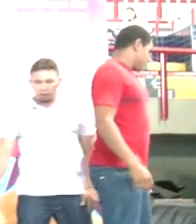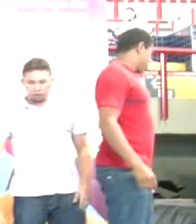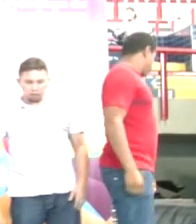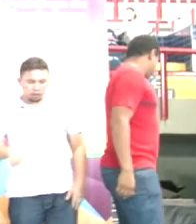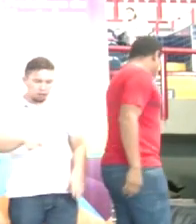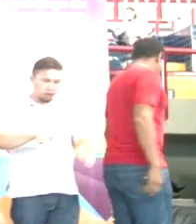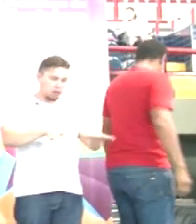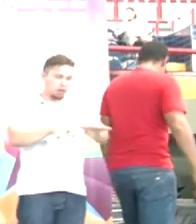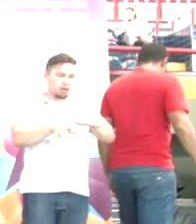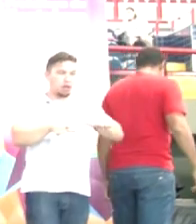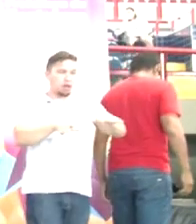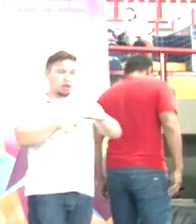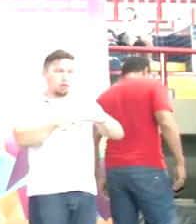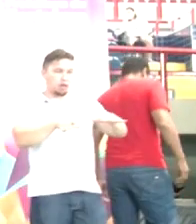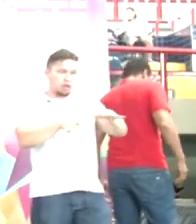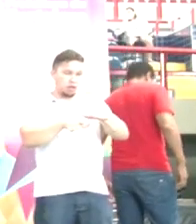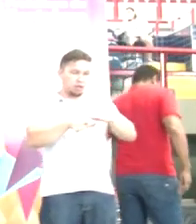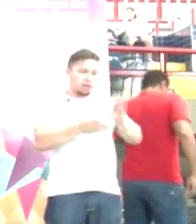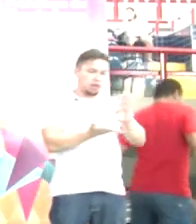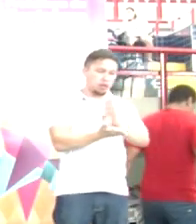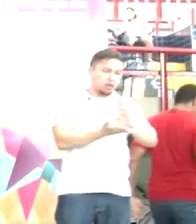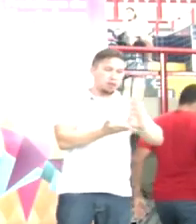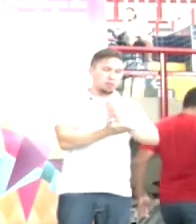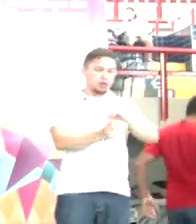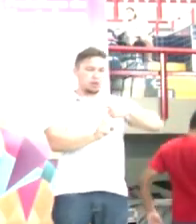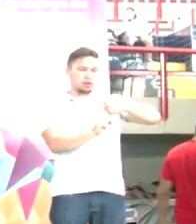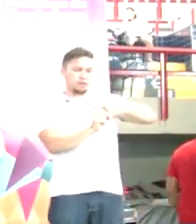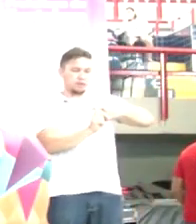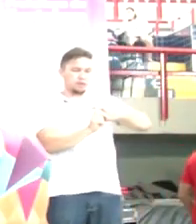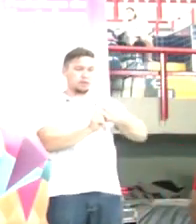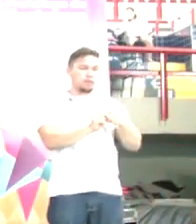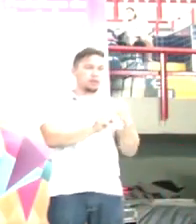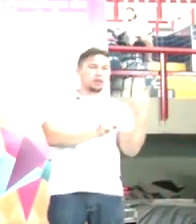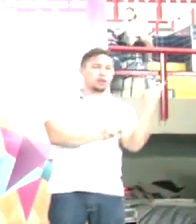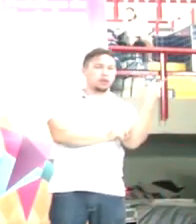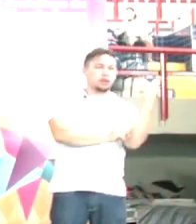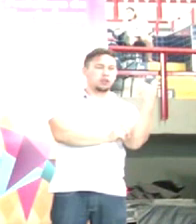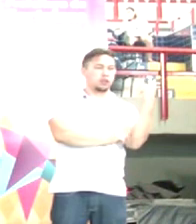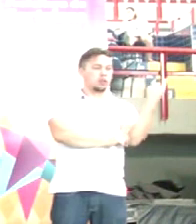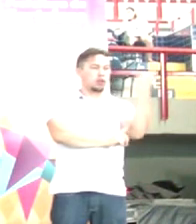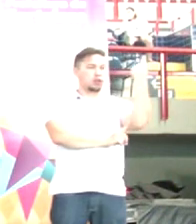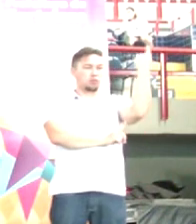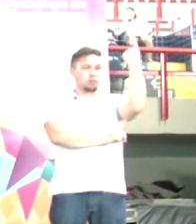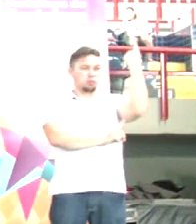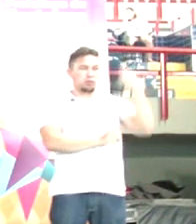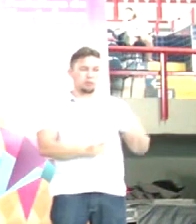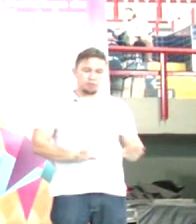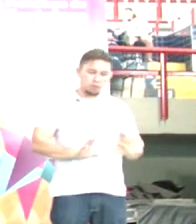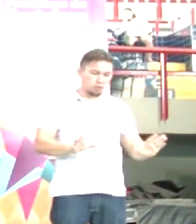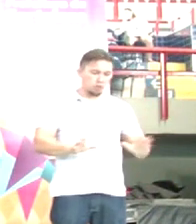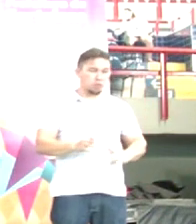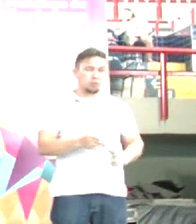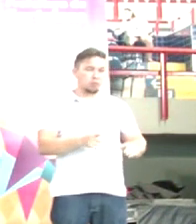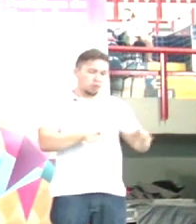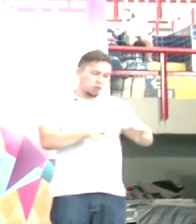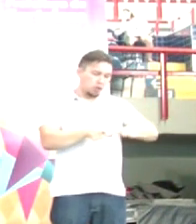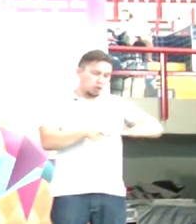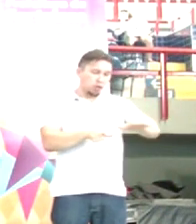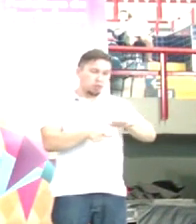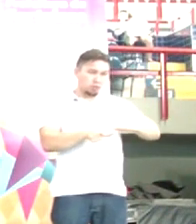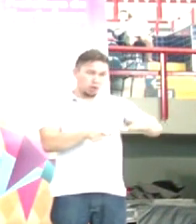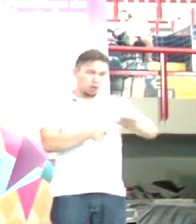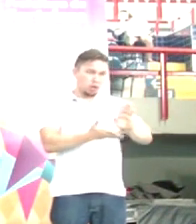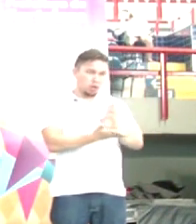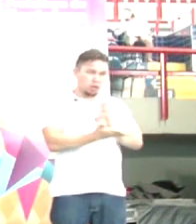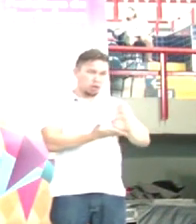vezes altura. Não é fácil não? Área da base vezes altura. Só isso, ó. Área da base